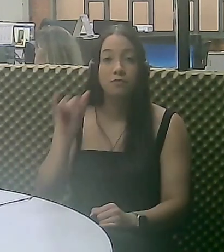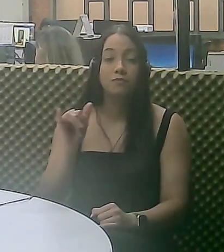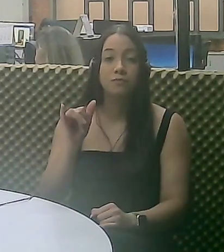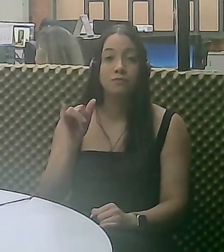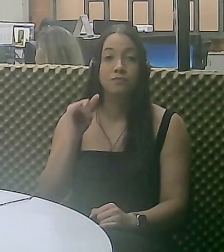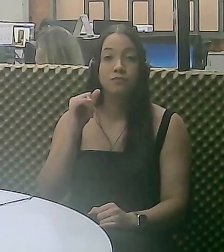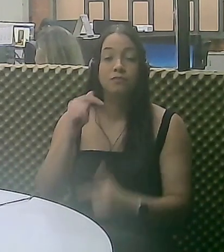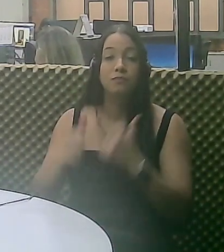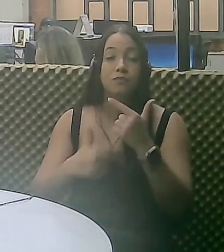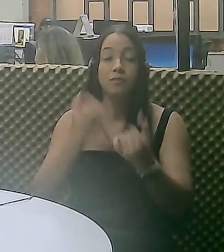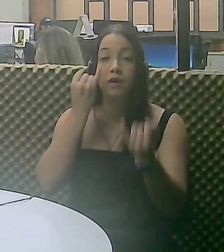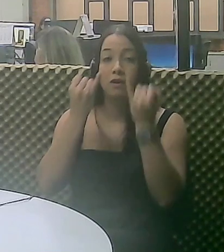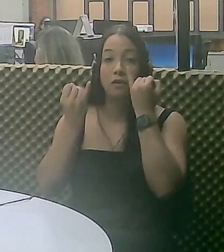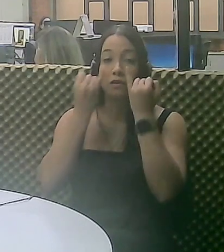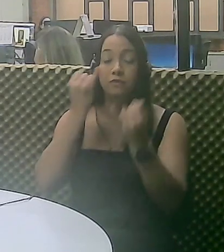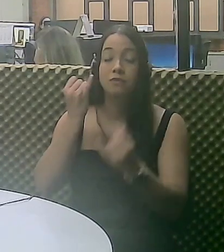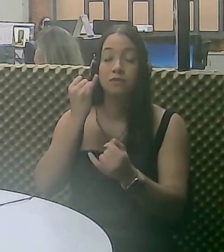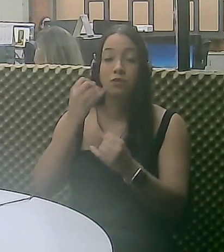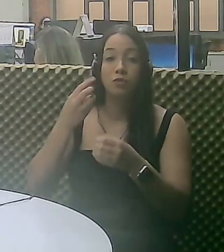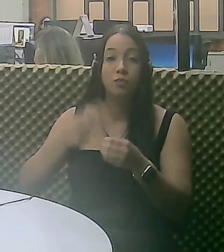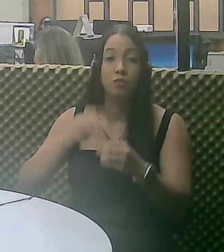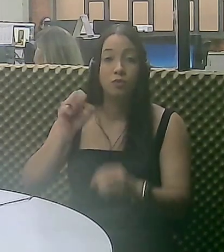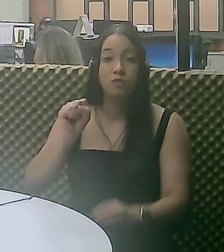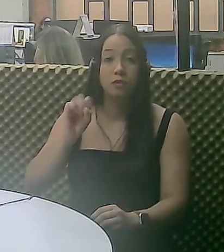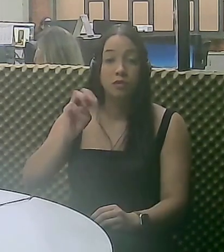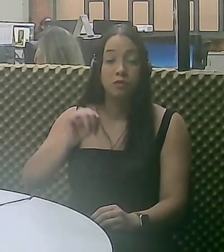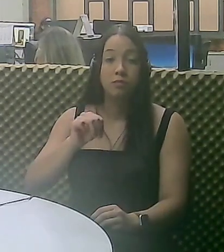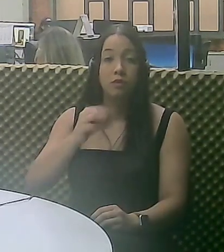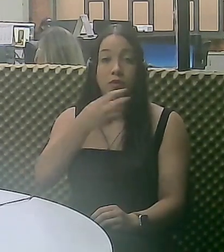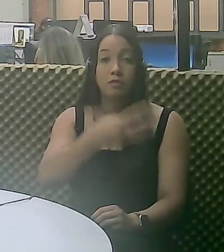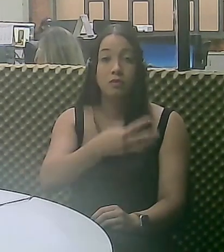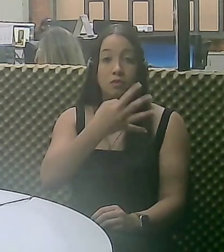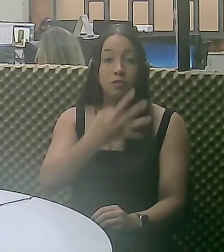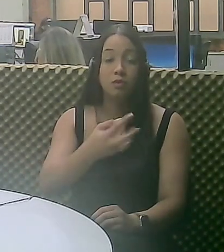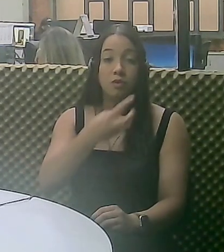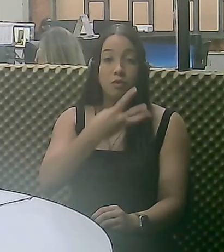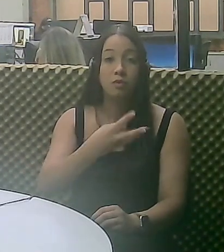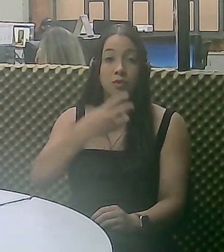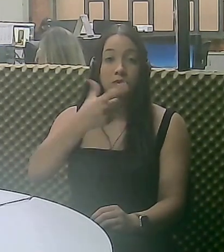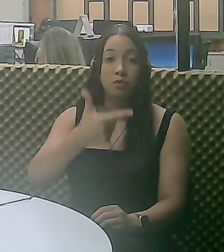ao Serviço de Informação Municipal, o SIM, pelo